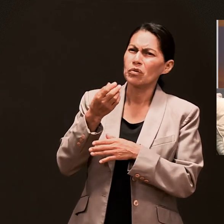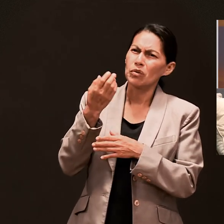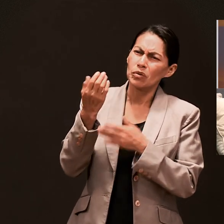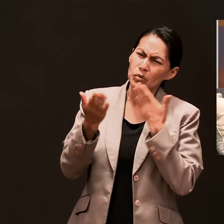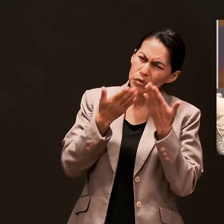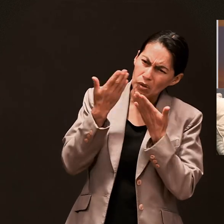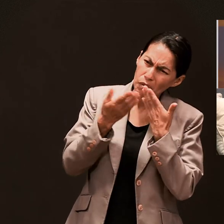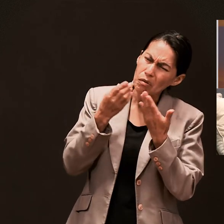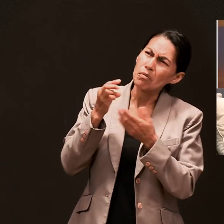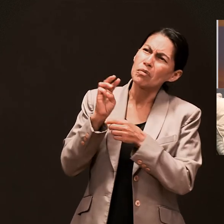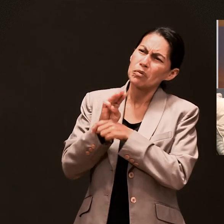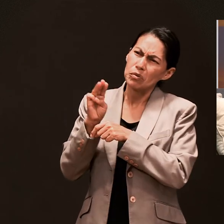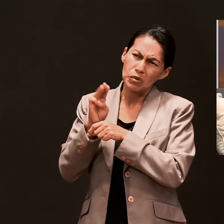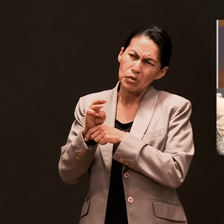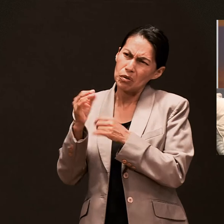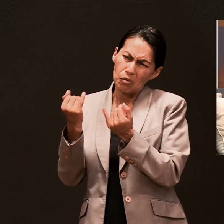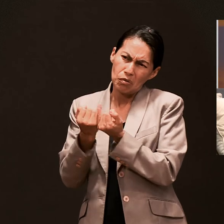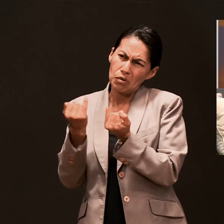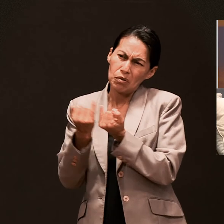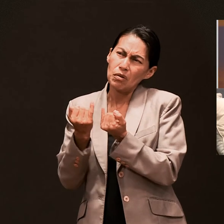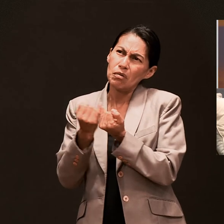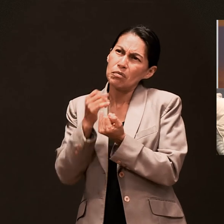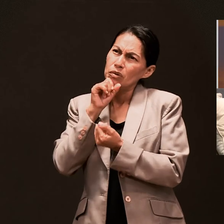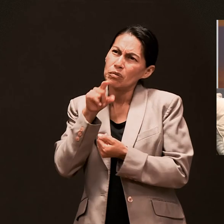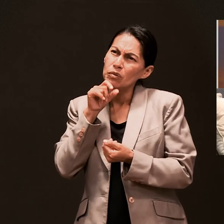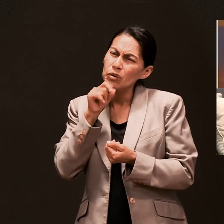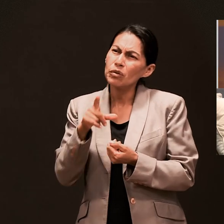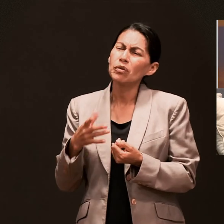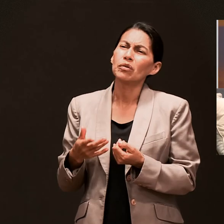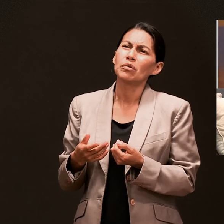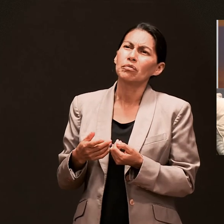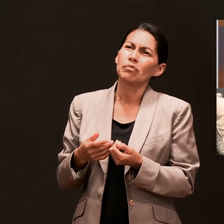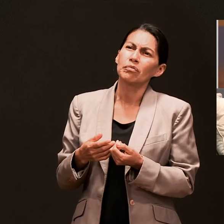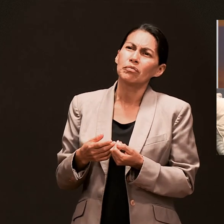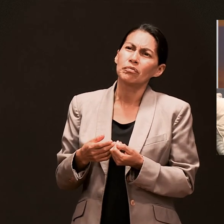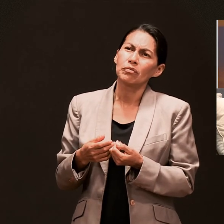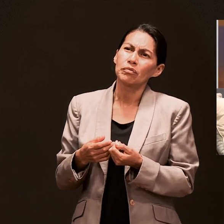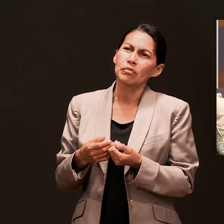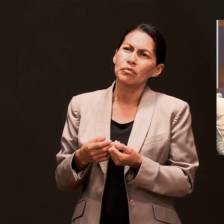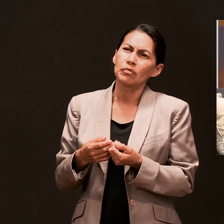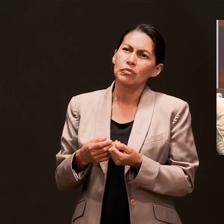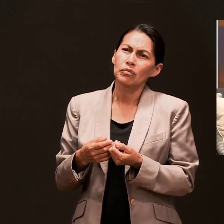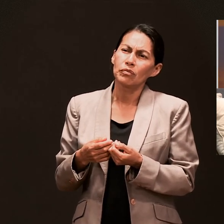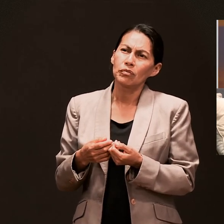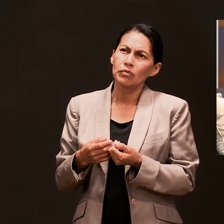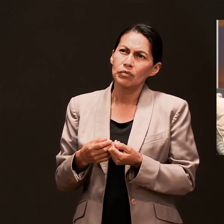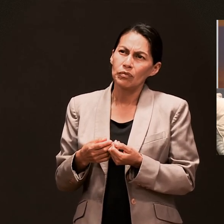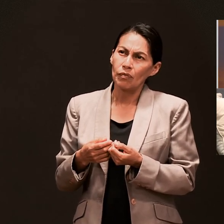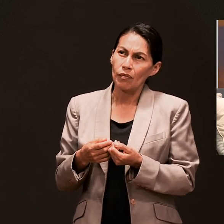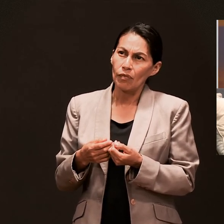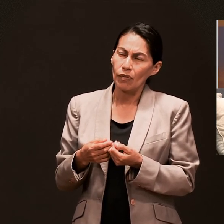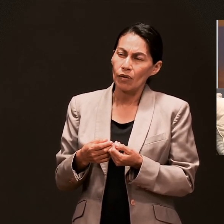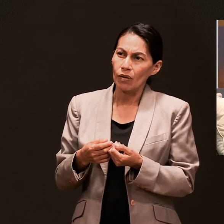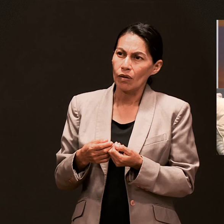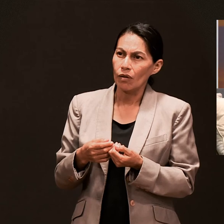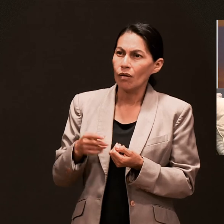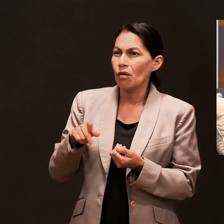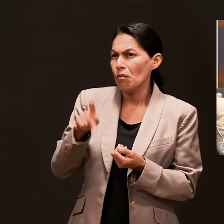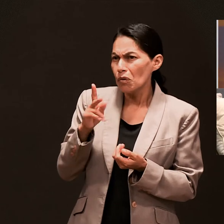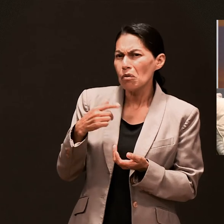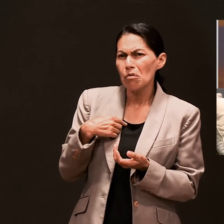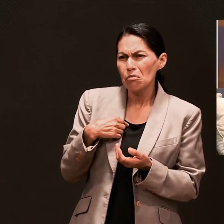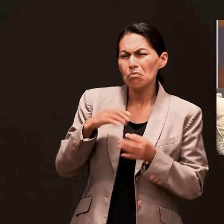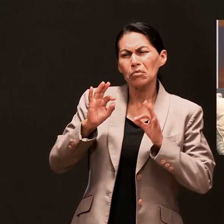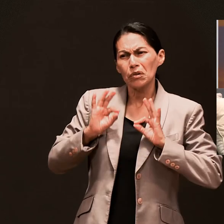todo igual hacíamos lo mismo de de de de leer la matutina lloraba con